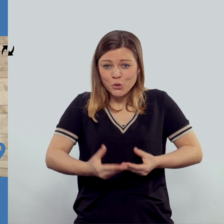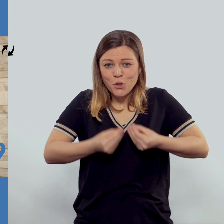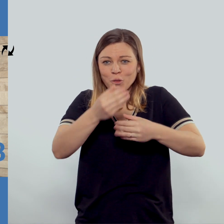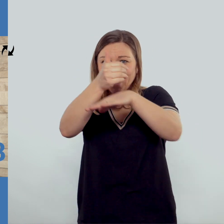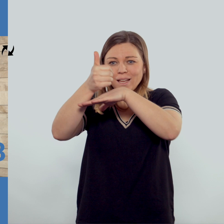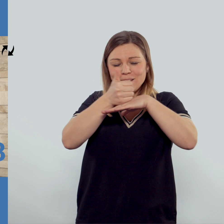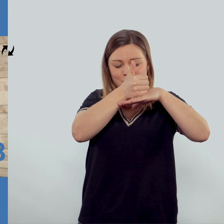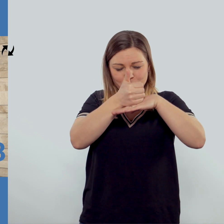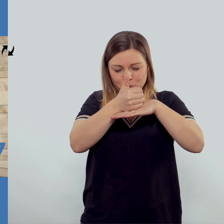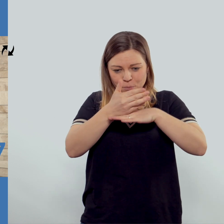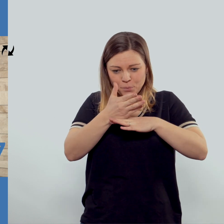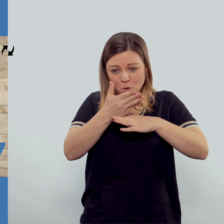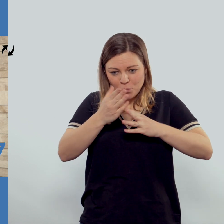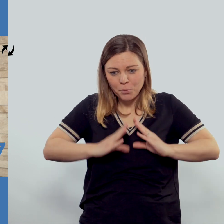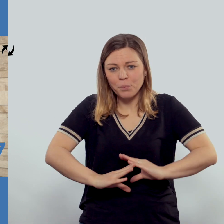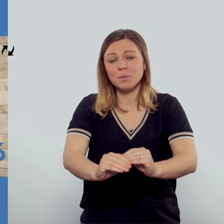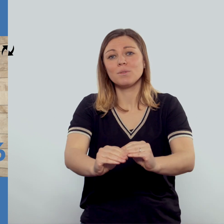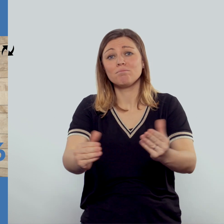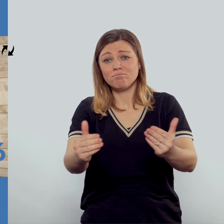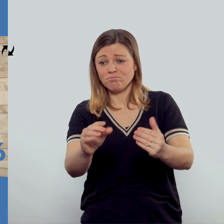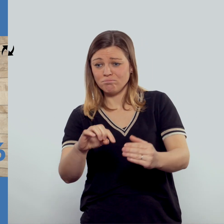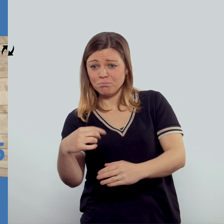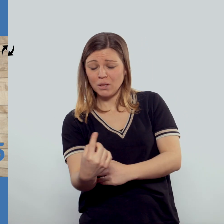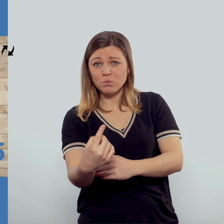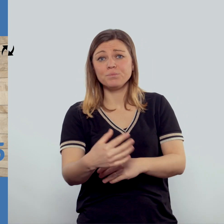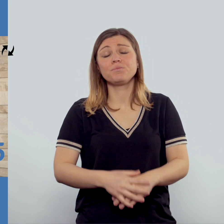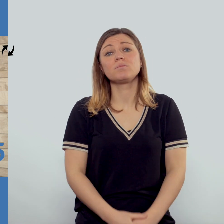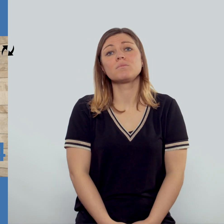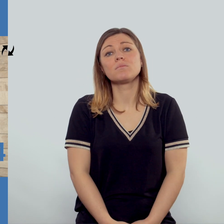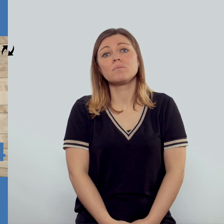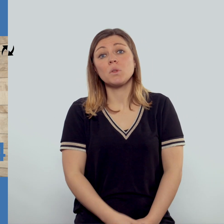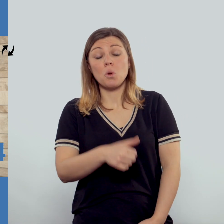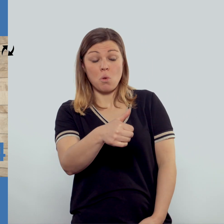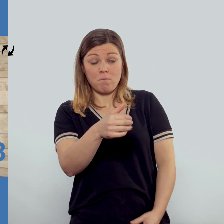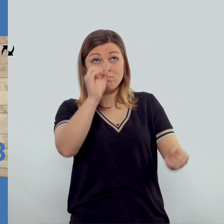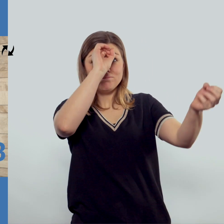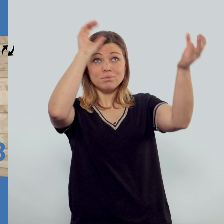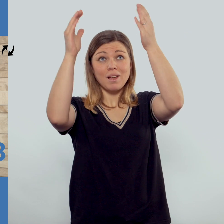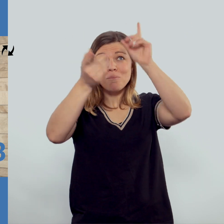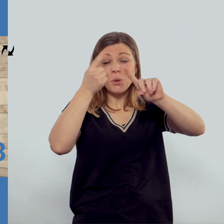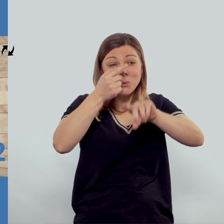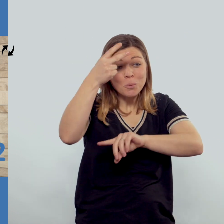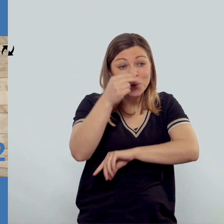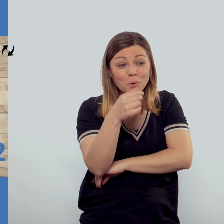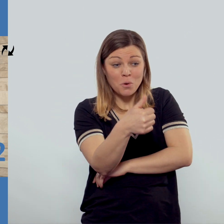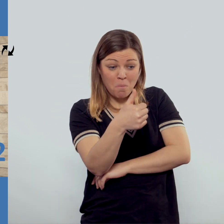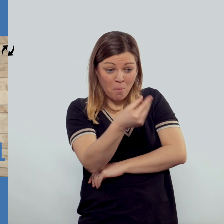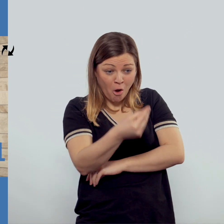manifester ton royaume partout où il est. Je prie pour une révélation de l'autorité qu'il a en tant qu'enfant de Dieu,